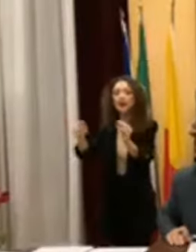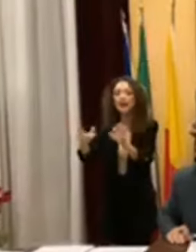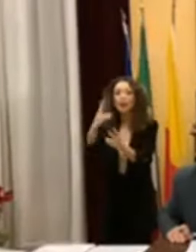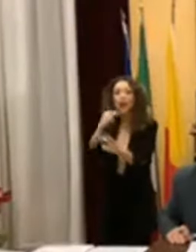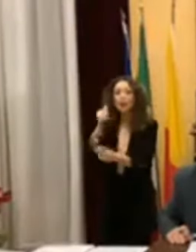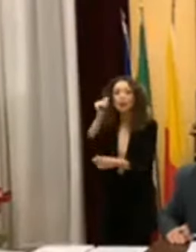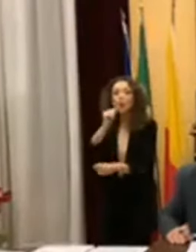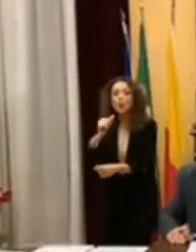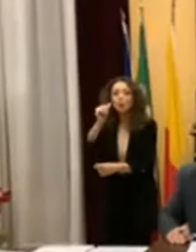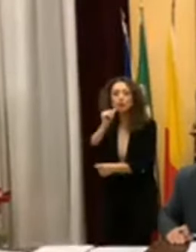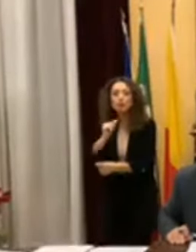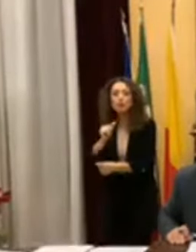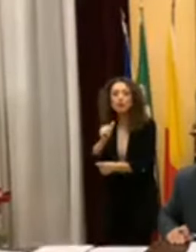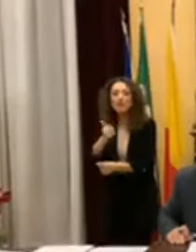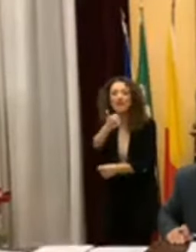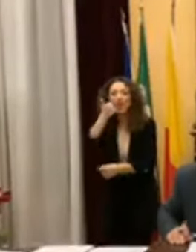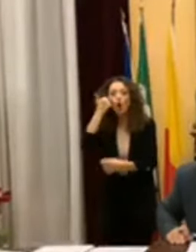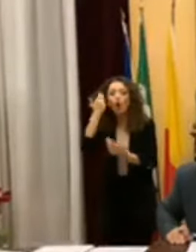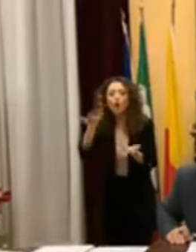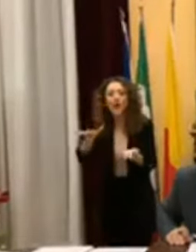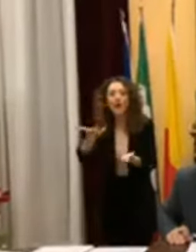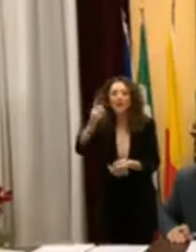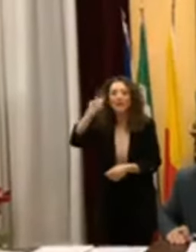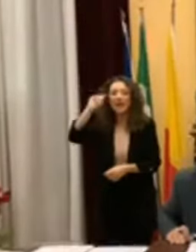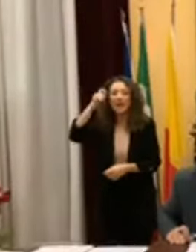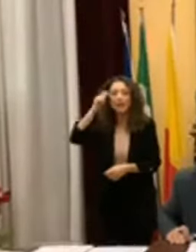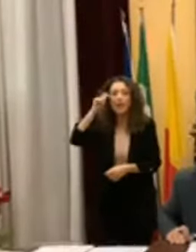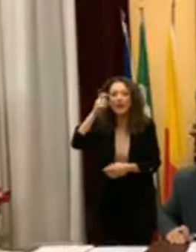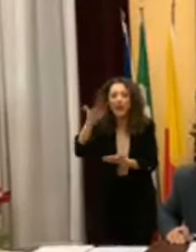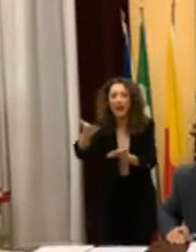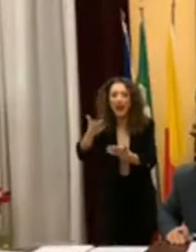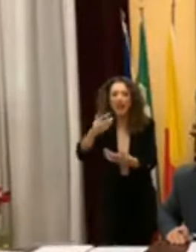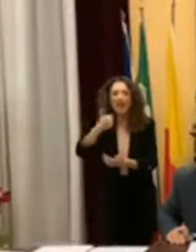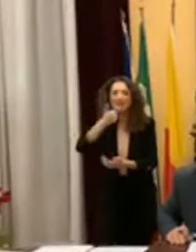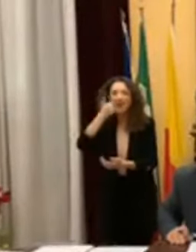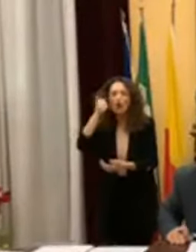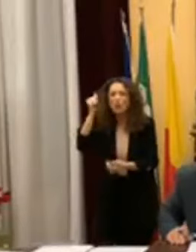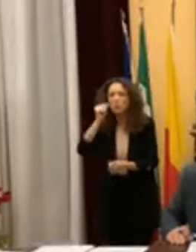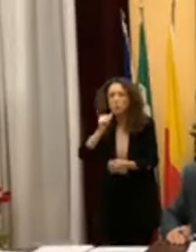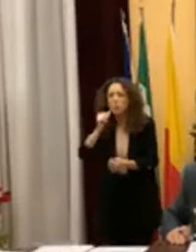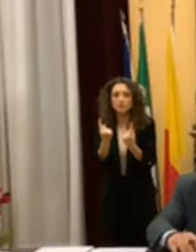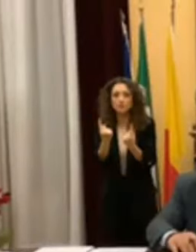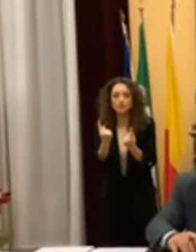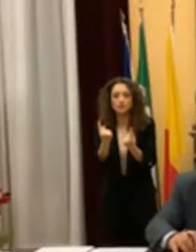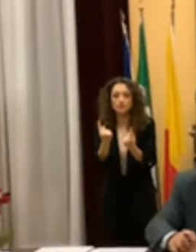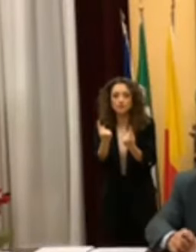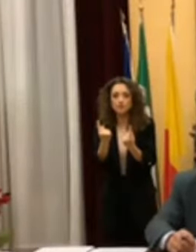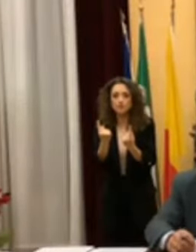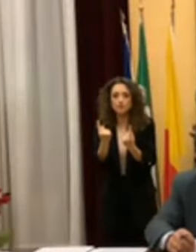Vergognatevi, delinquenti, criminali, mentire sull'esistenza del...